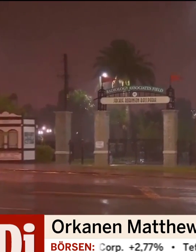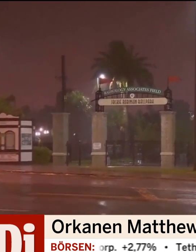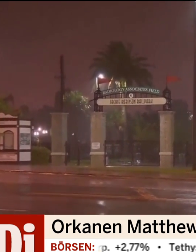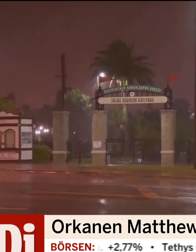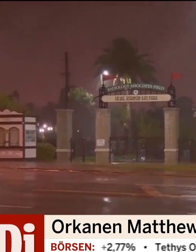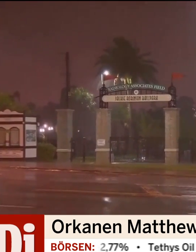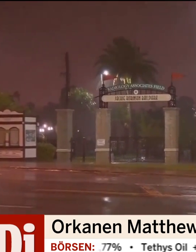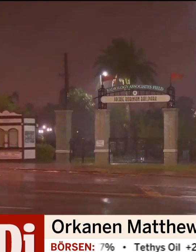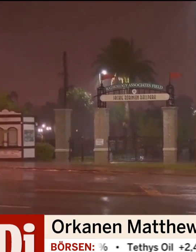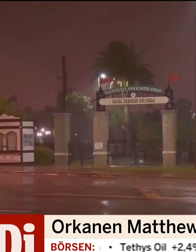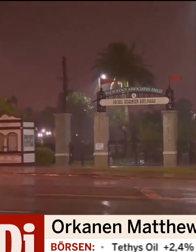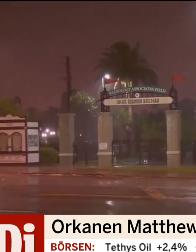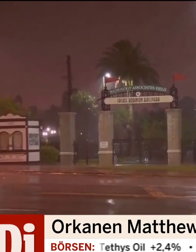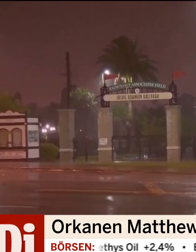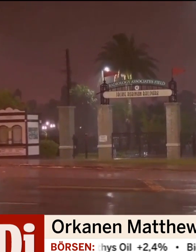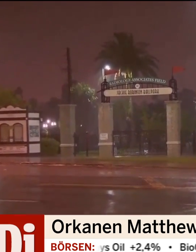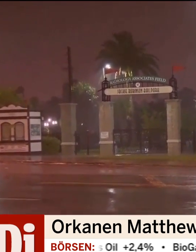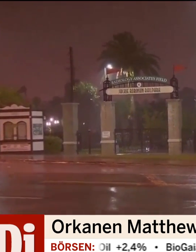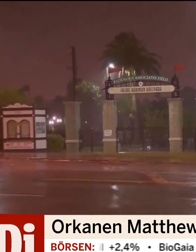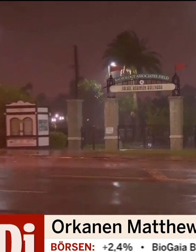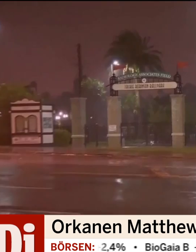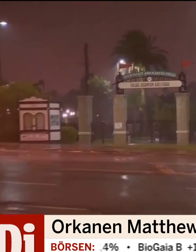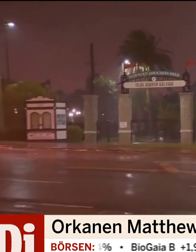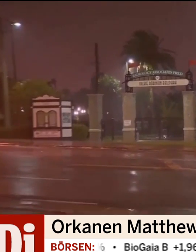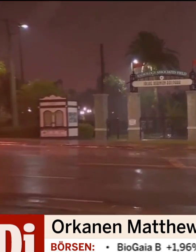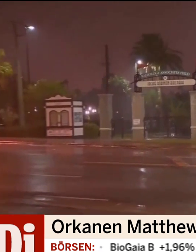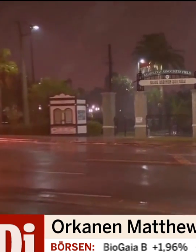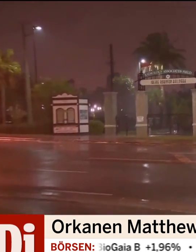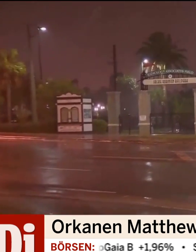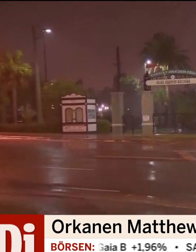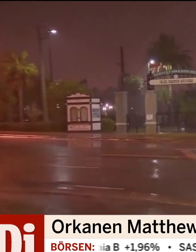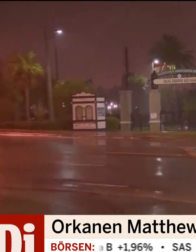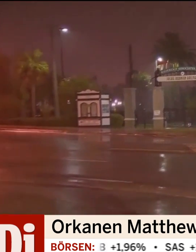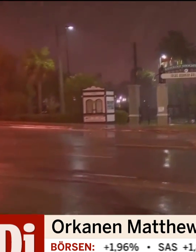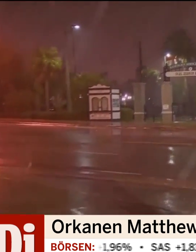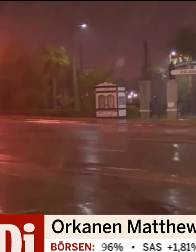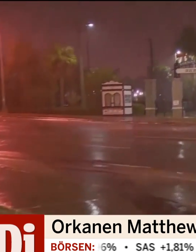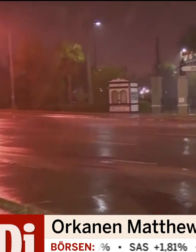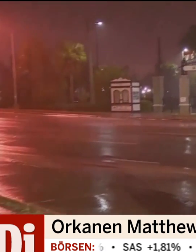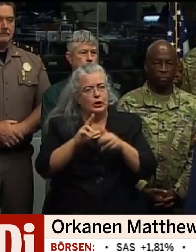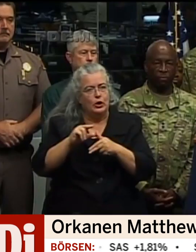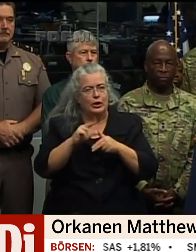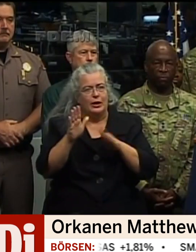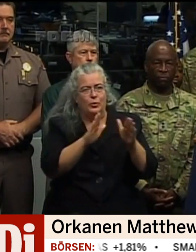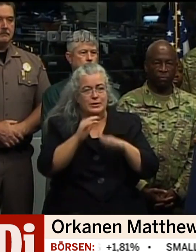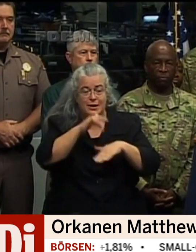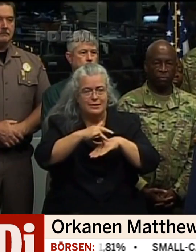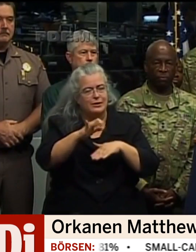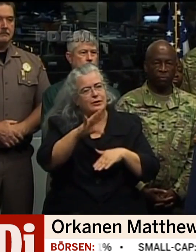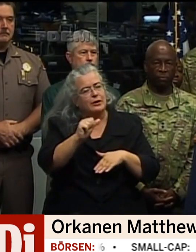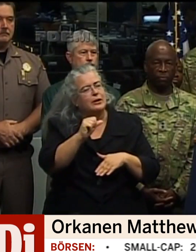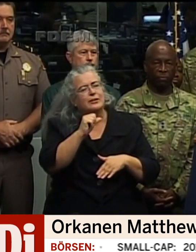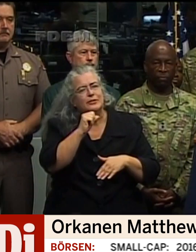utlyst federalt undantagstillstånd i flera delstater och miljoner människor har evakuerats. Don't